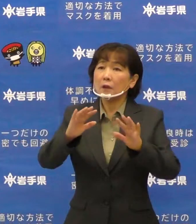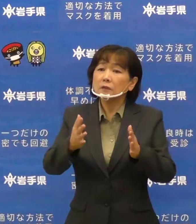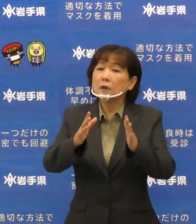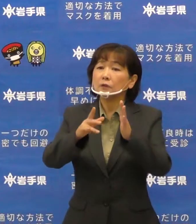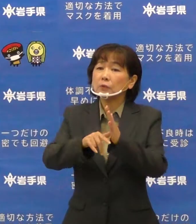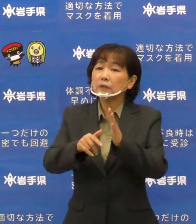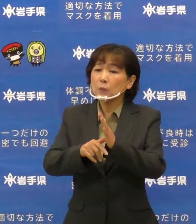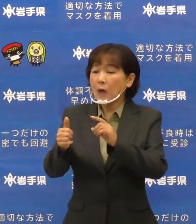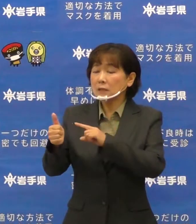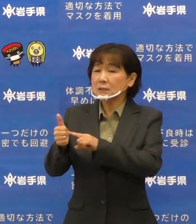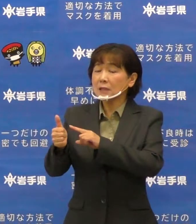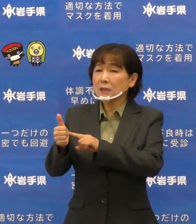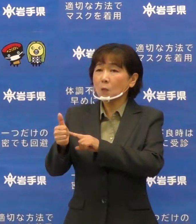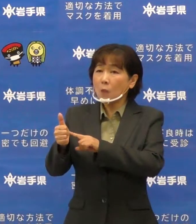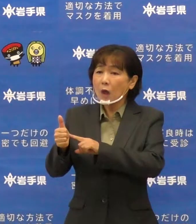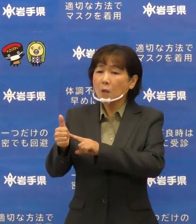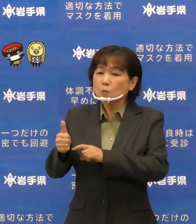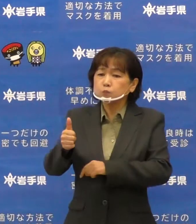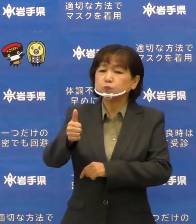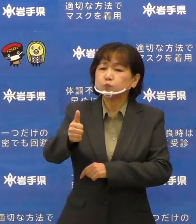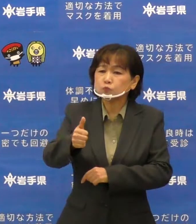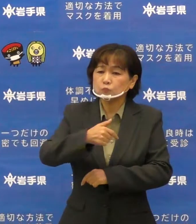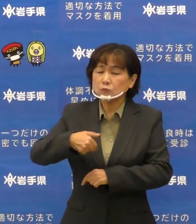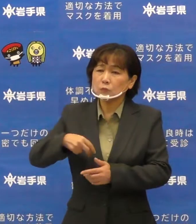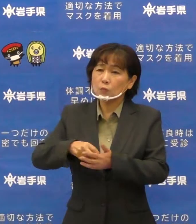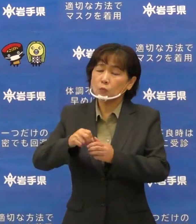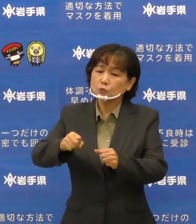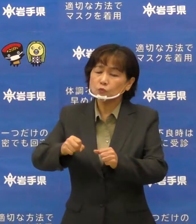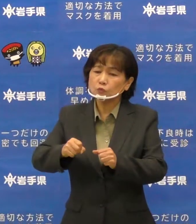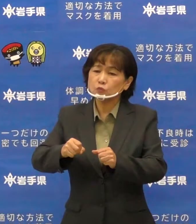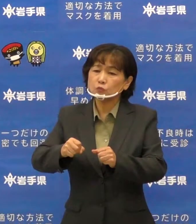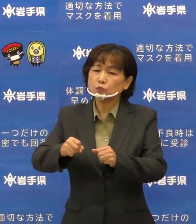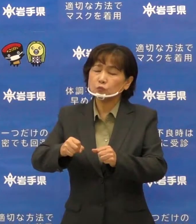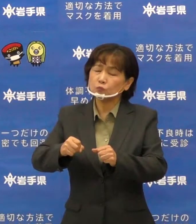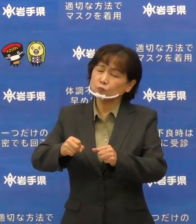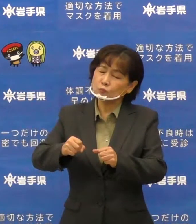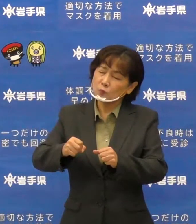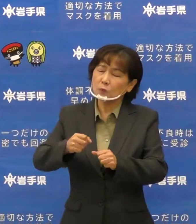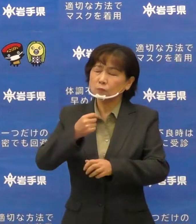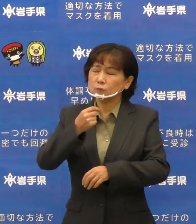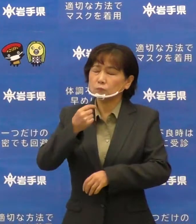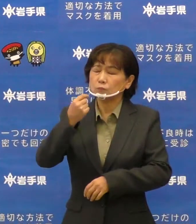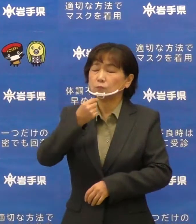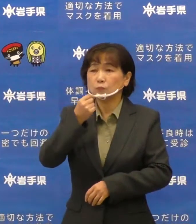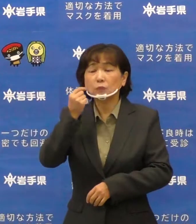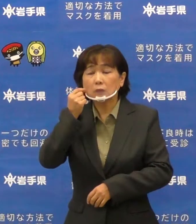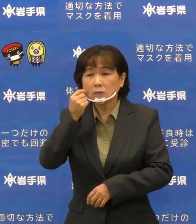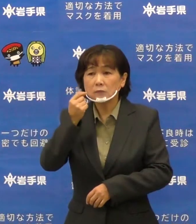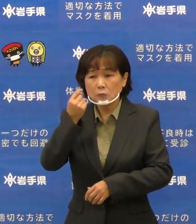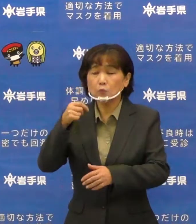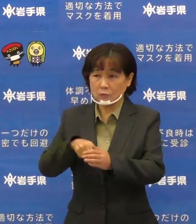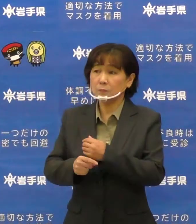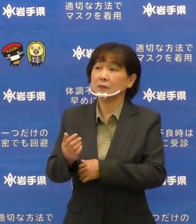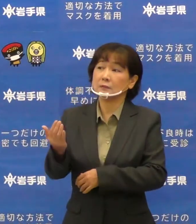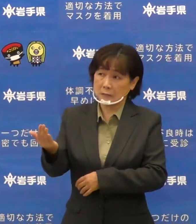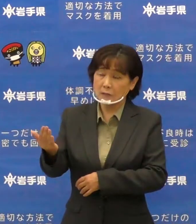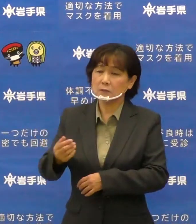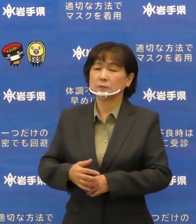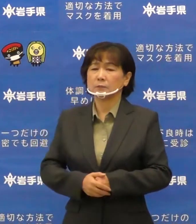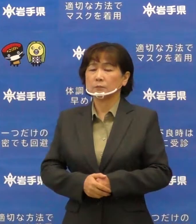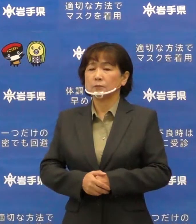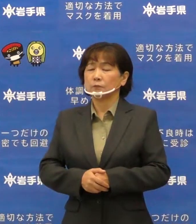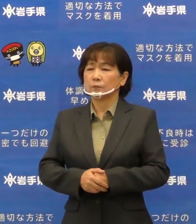べきではないというような捉え方なんでしょうか。まあ、そもそも品さんは前も野党共闘に対して距離を置いてました